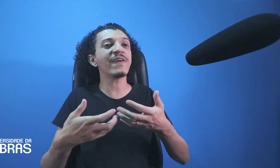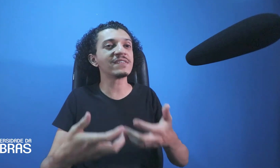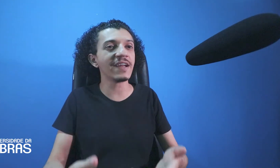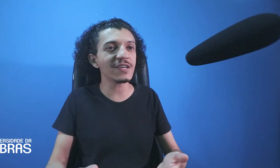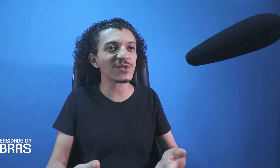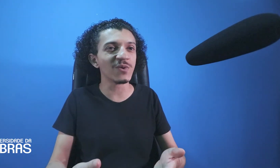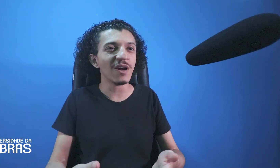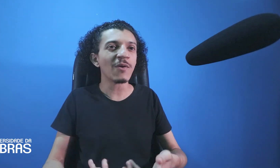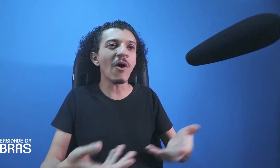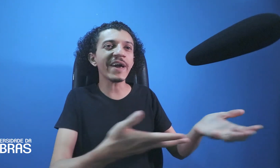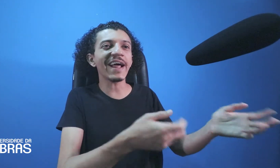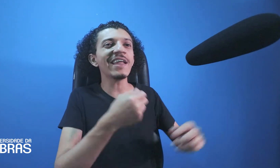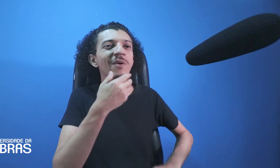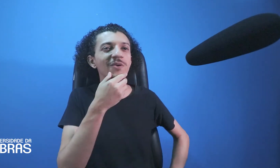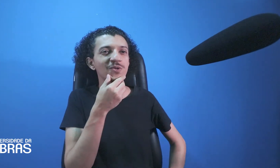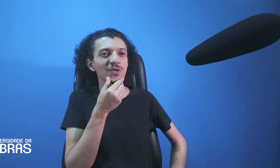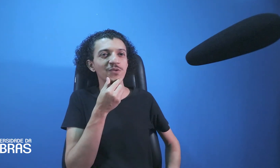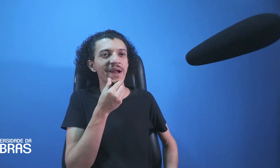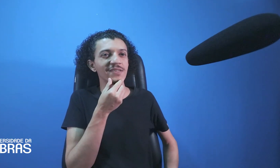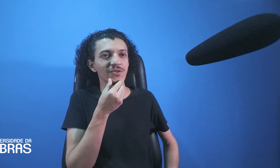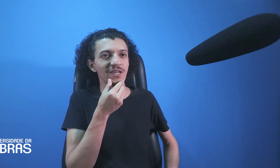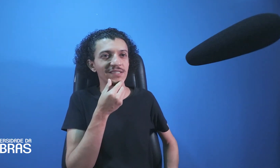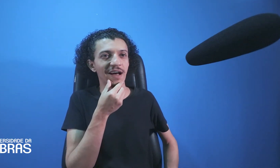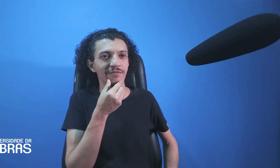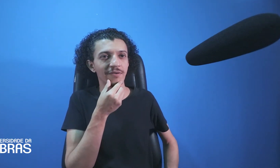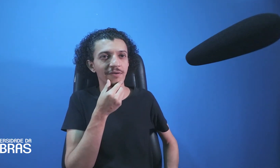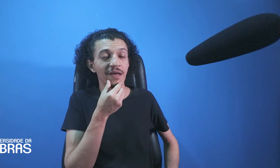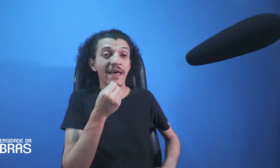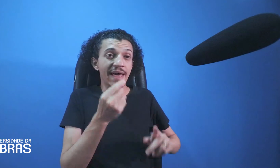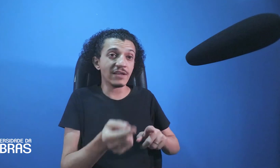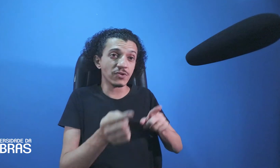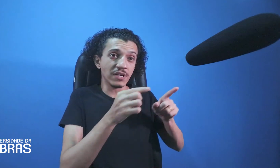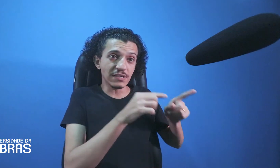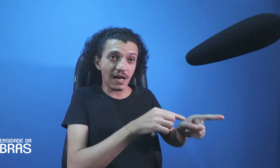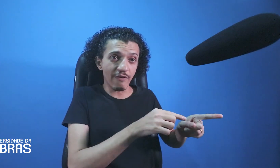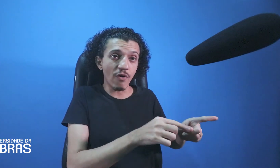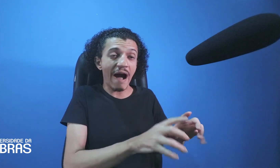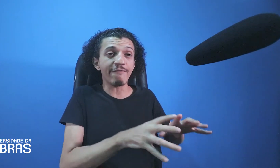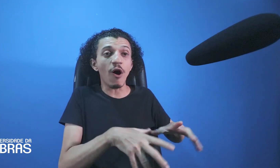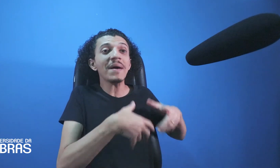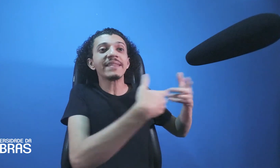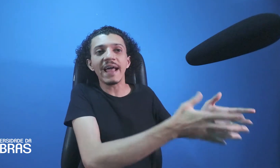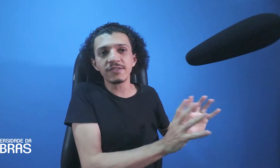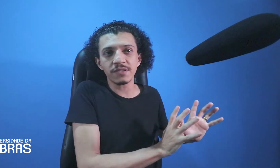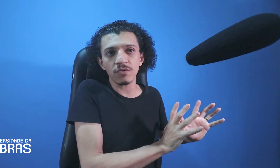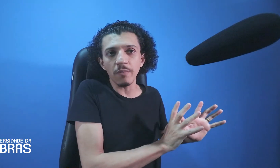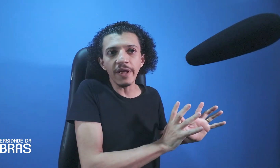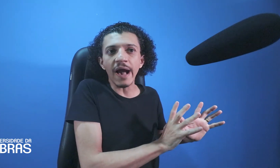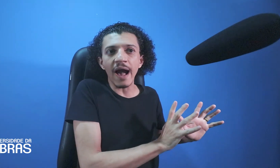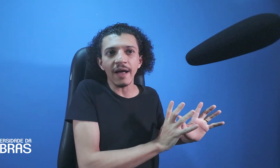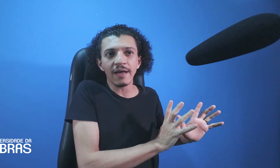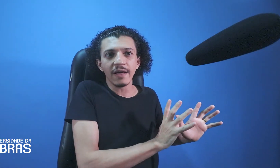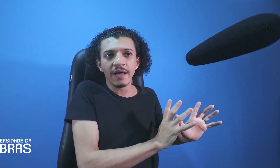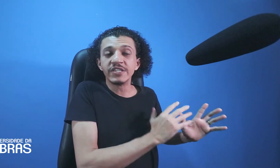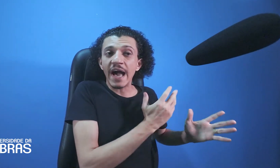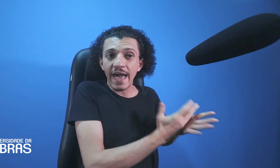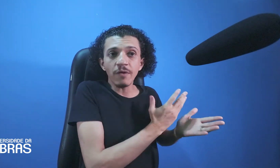fazer isso, qual que era a língua que os surdos do Brasil utilizavam? Eles utilizavam a forma deles de se comunicar. Já era uma